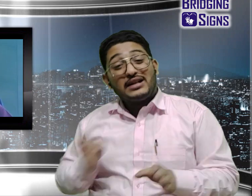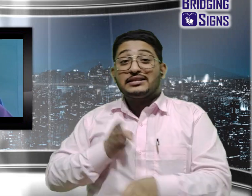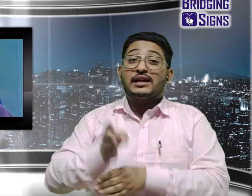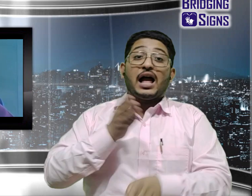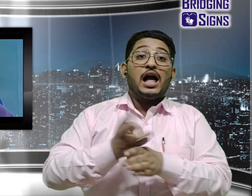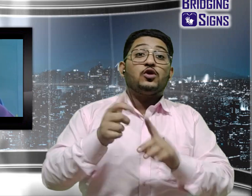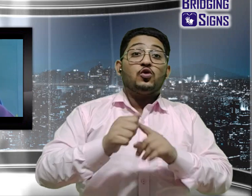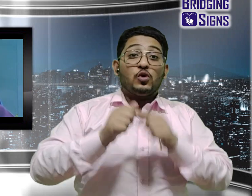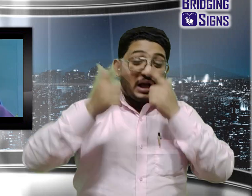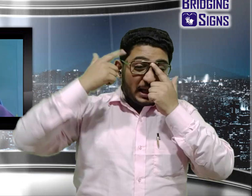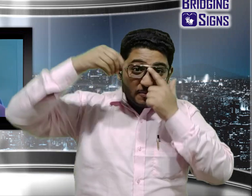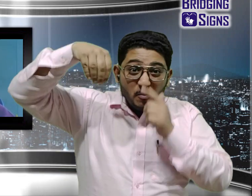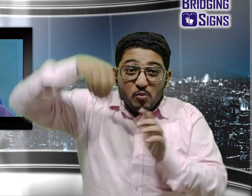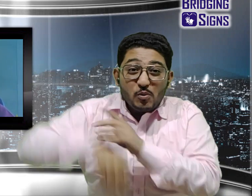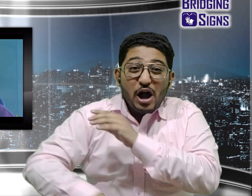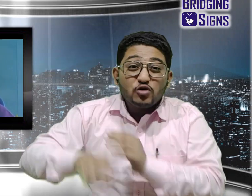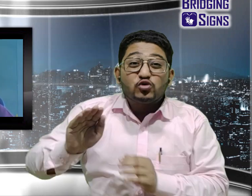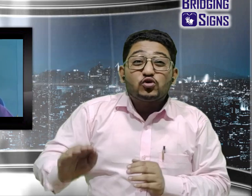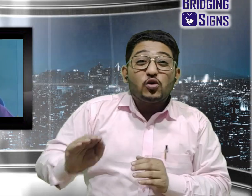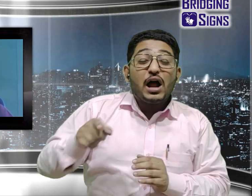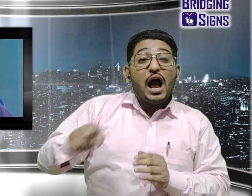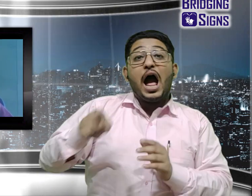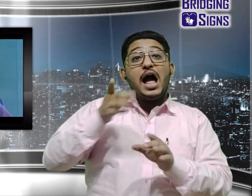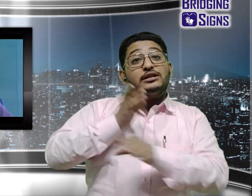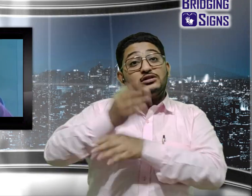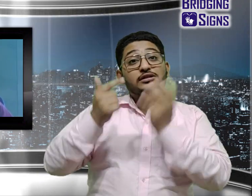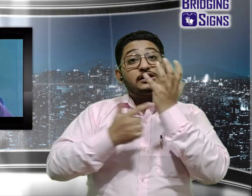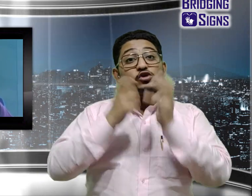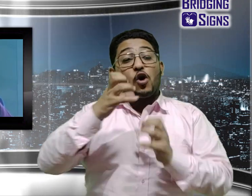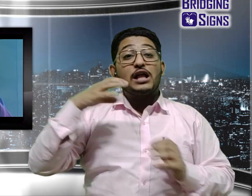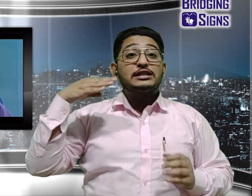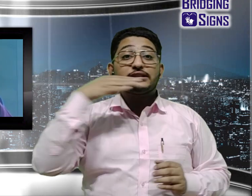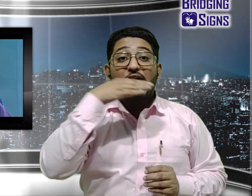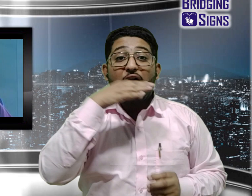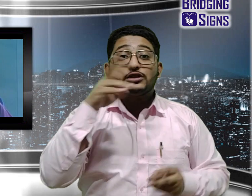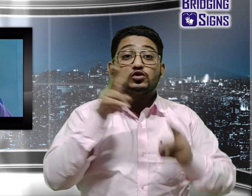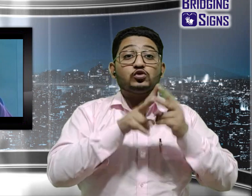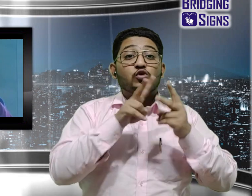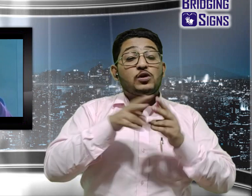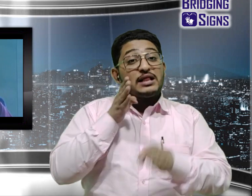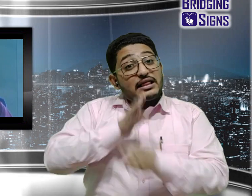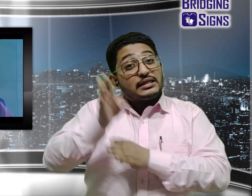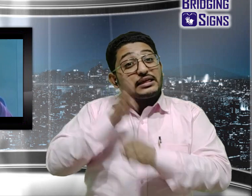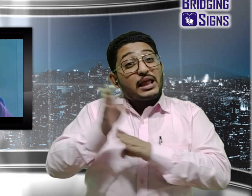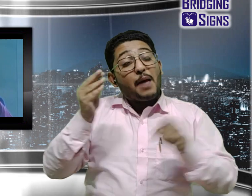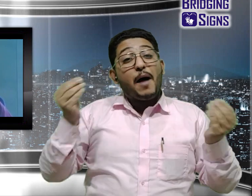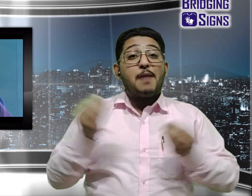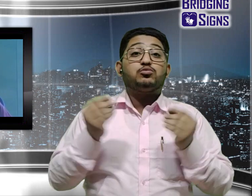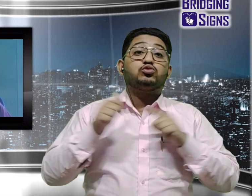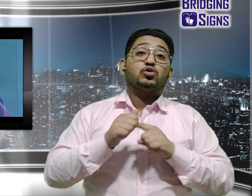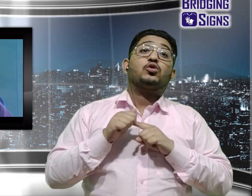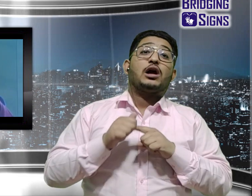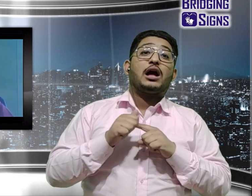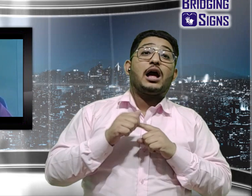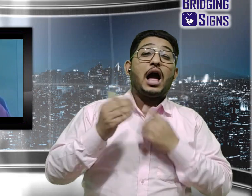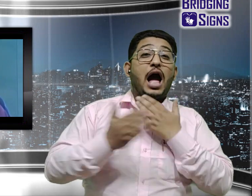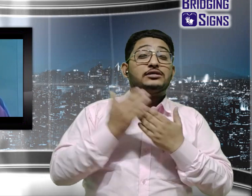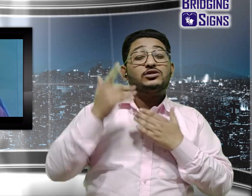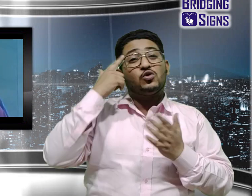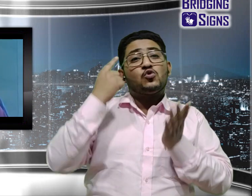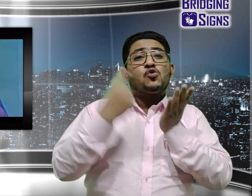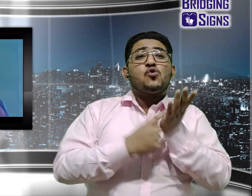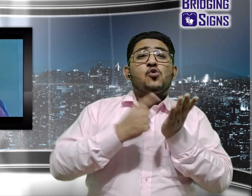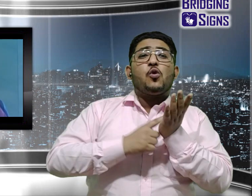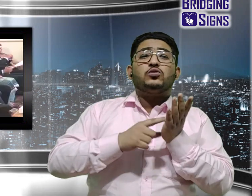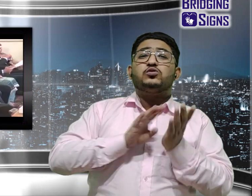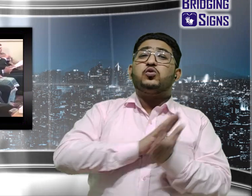हमें अपने छोटे बच्चों को प्रिपेयर करने के लिए साइंस एंड टेक्नोलॉजी की एजुकेशन हैज़ टू बी कॉमन प्लेस। हमारे यूनिवर्सिटी